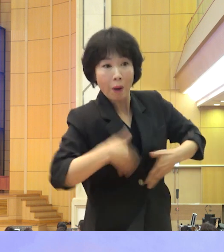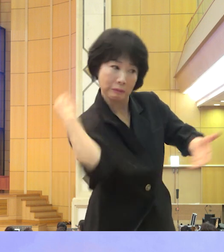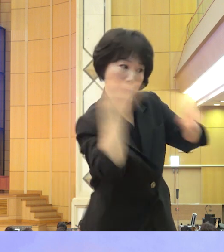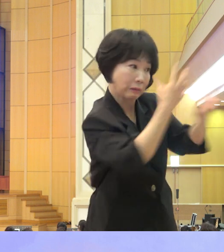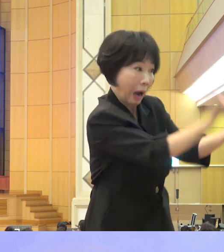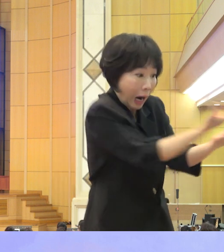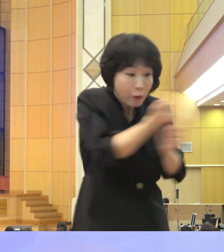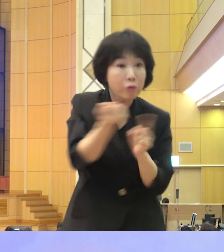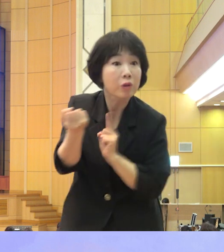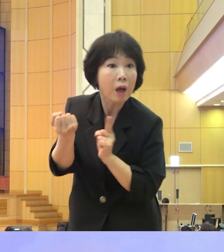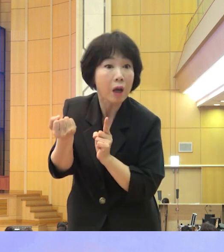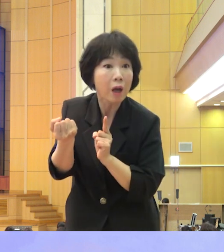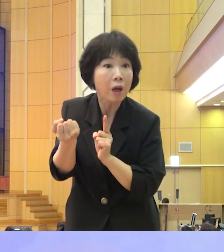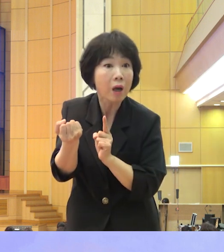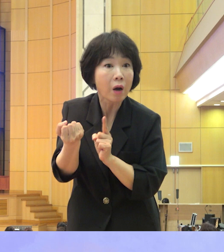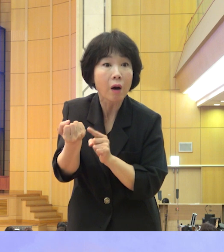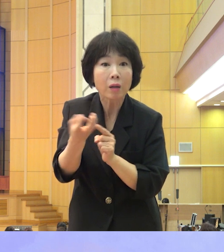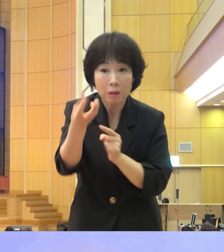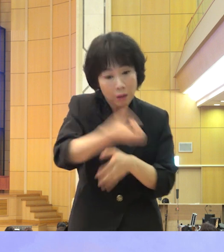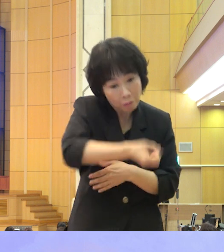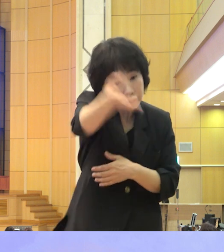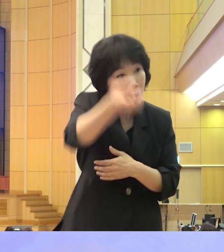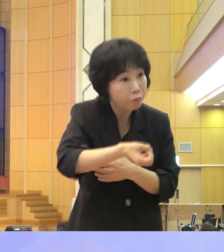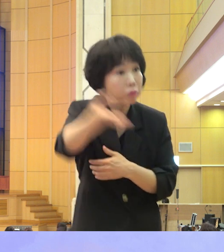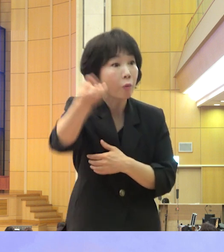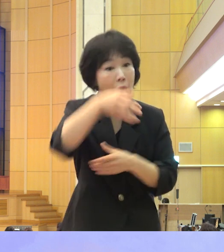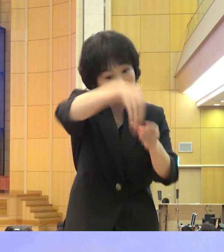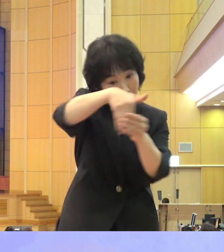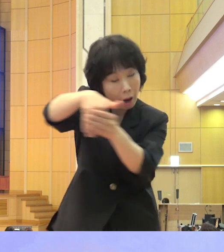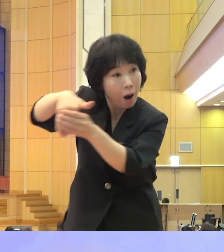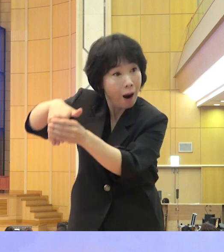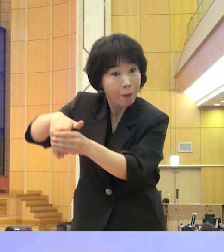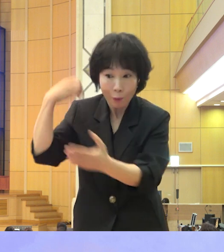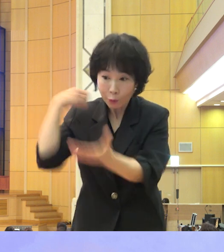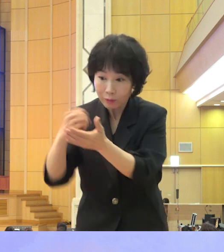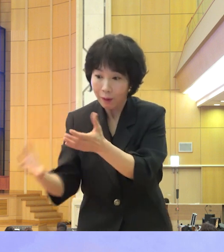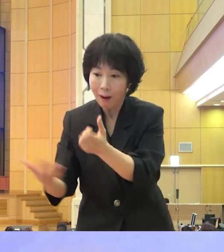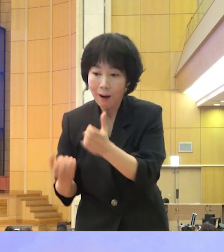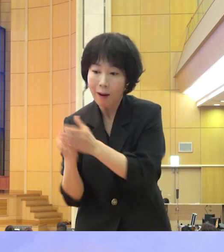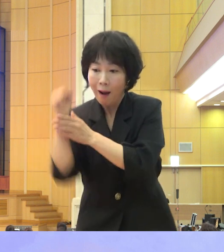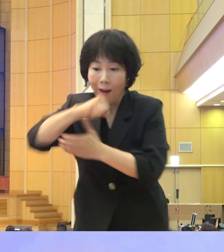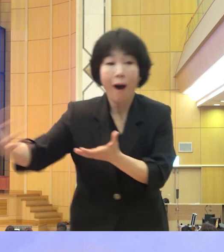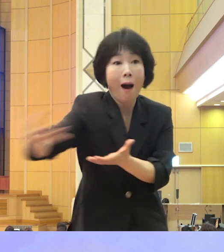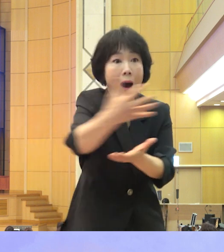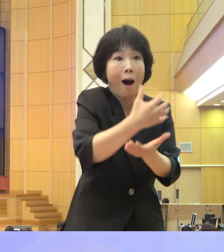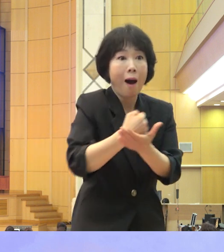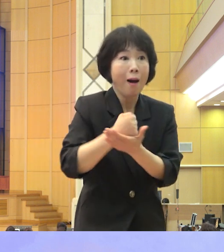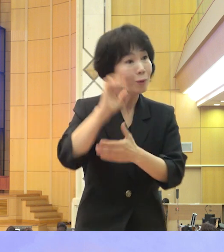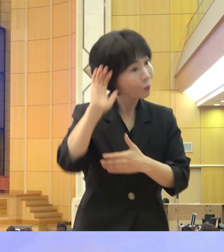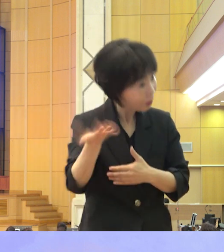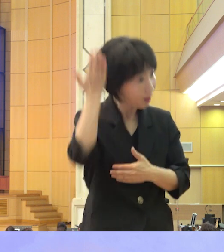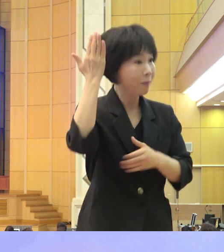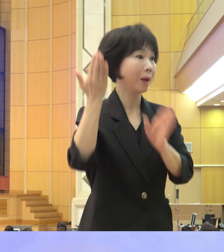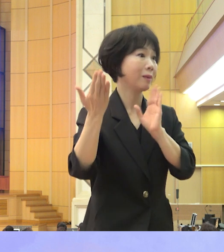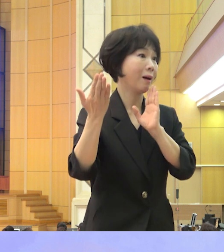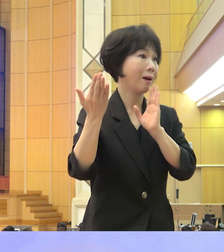자라나고 꽃이 피고 열매 맺는 것처럼 우리가 한평생 살다가 죽어버리면 육체는 흙으로